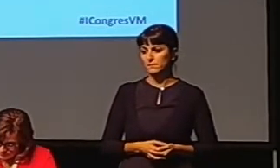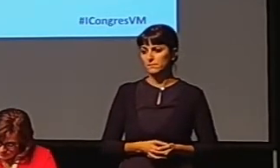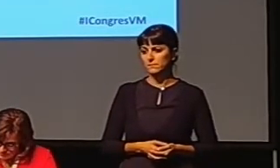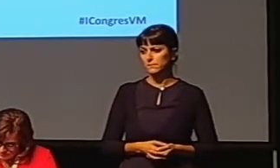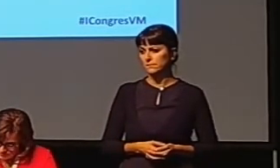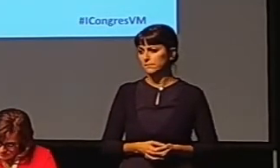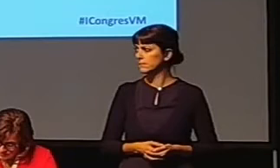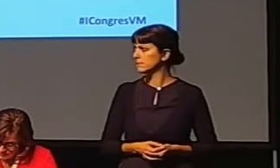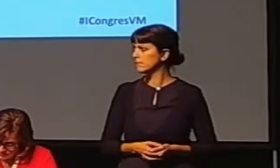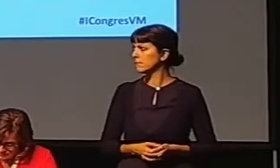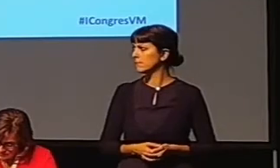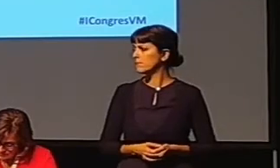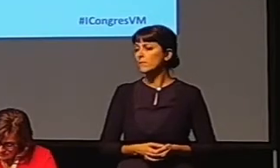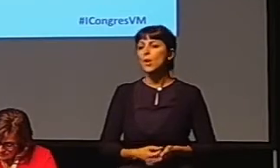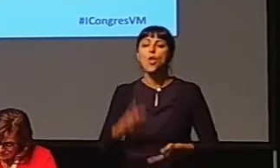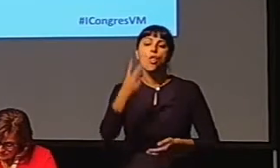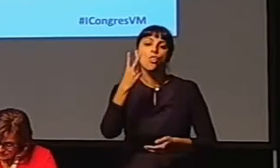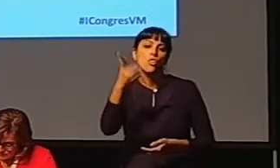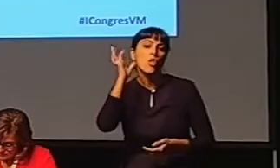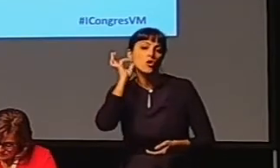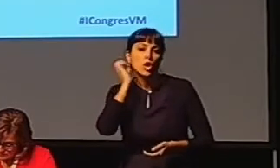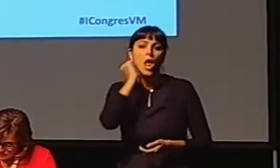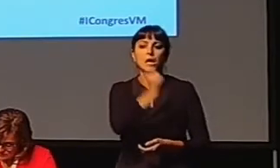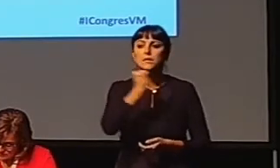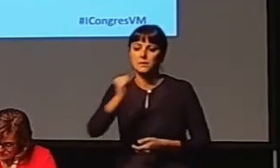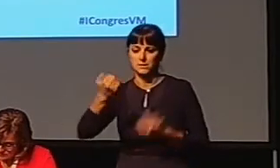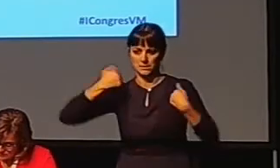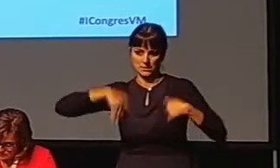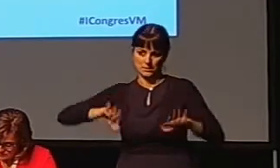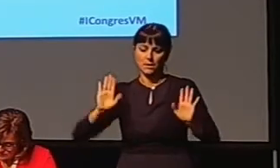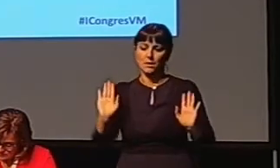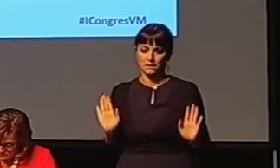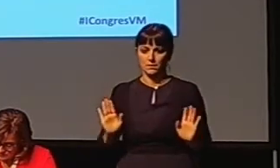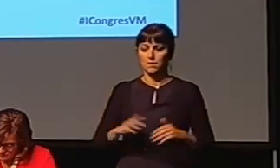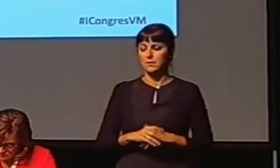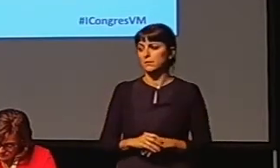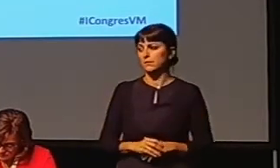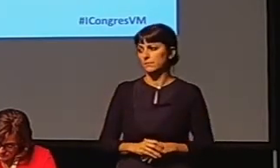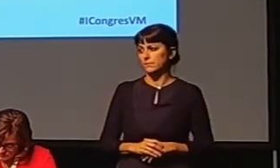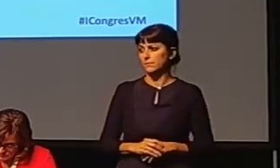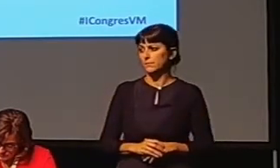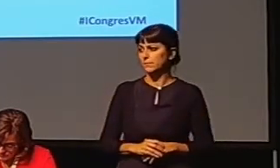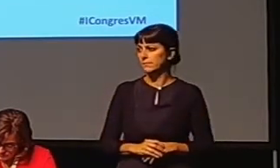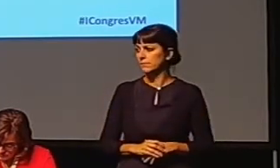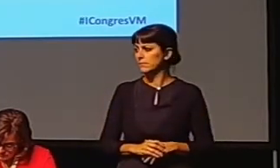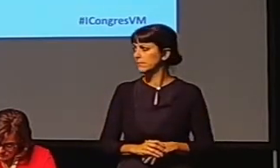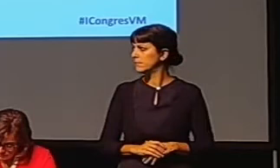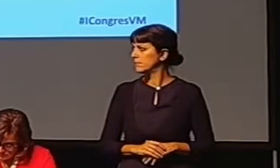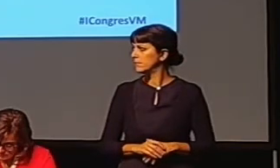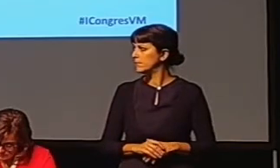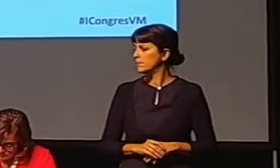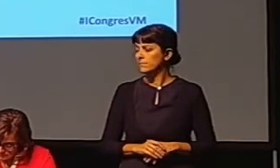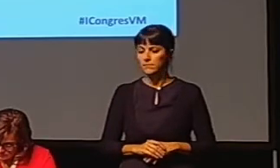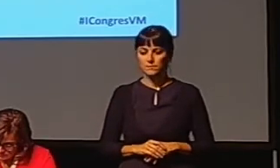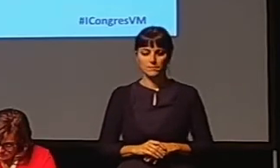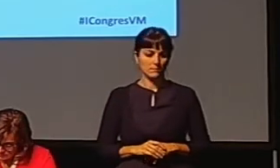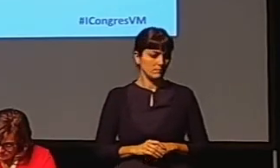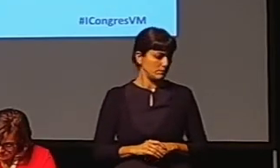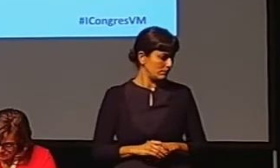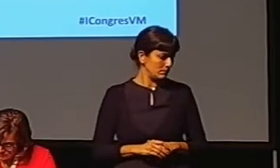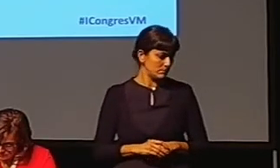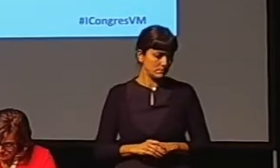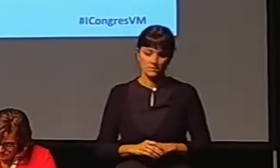Dos dones assassinades, no sé quantes... Bé, clar, no tinc les dades de dones violades, con lo cual és com... Bueno, ni agredides, ni